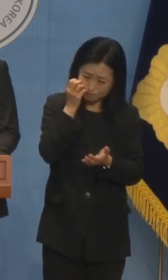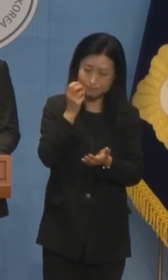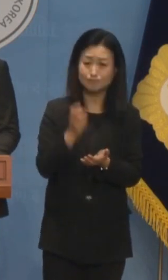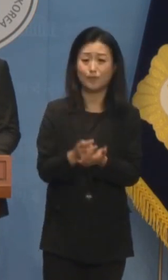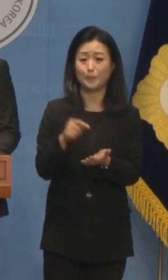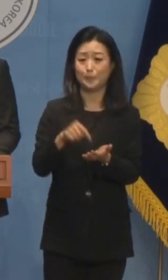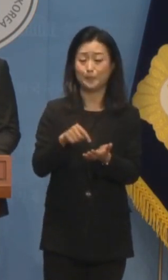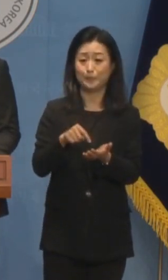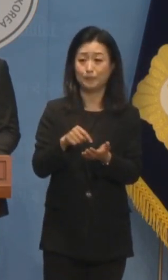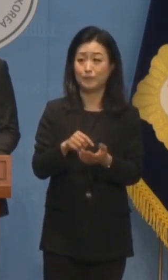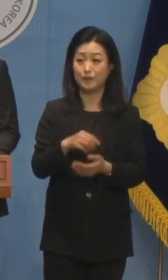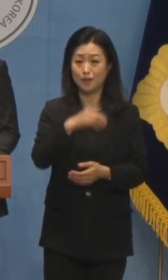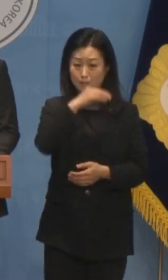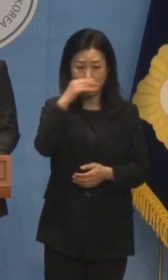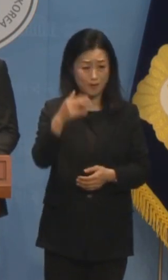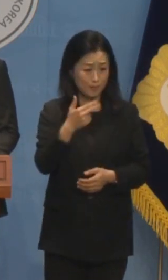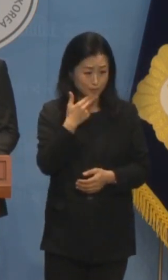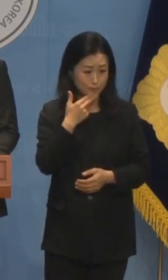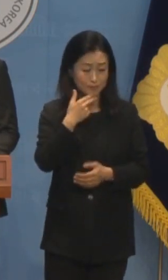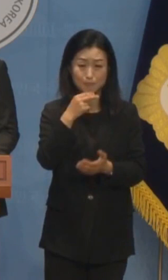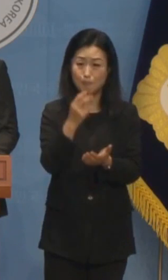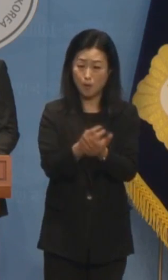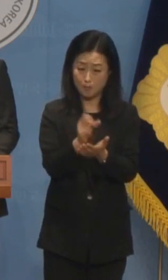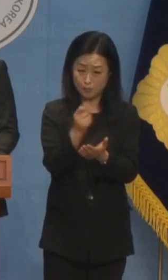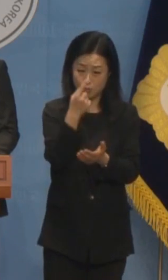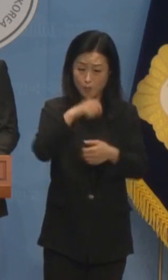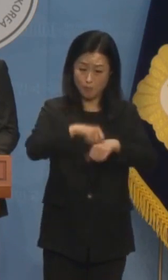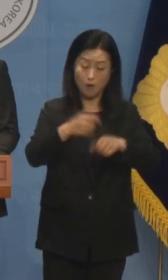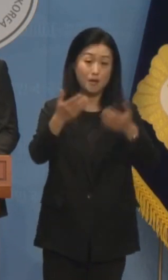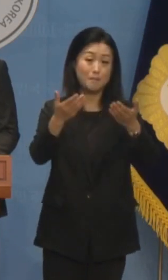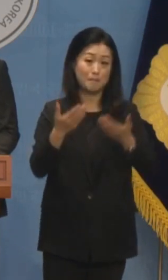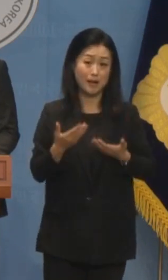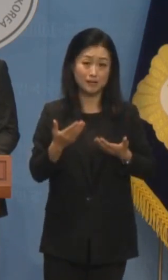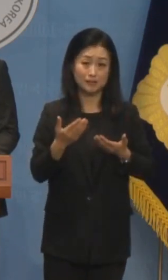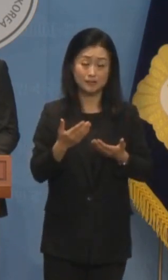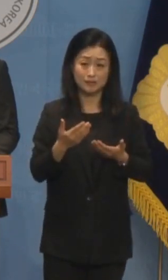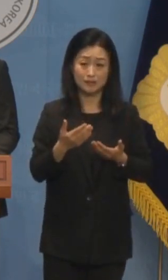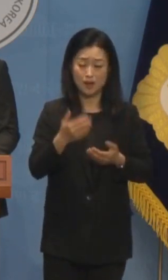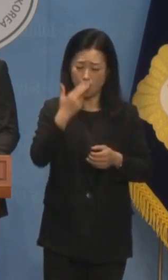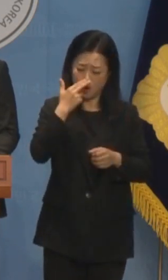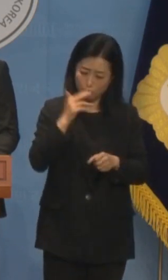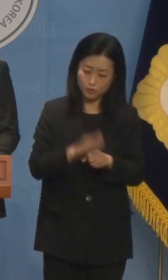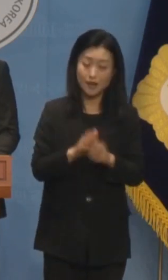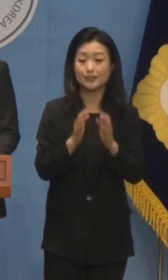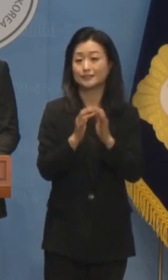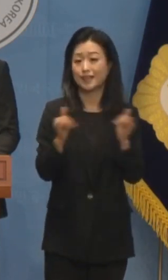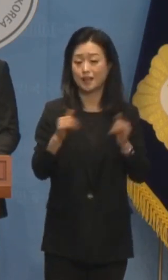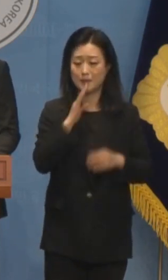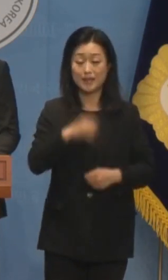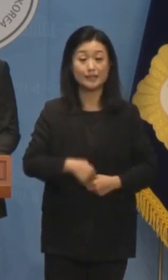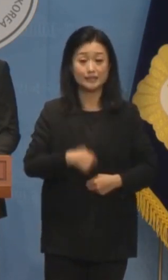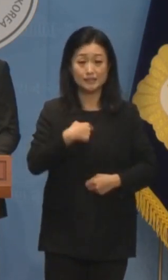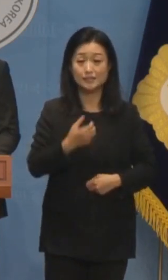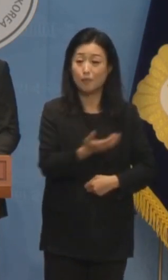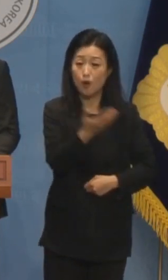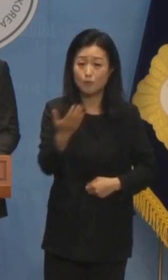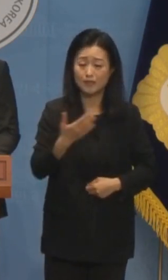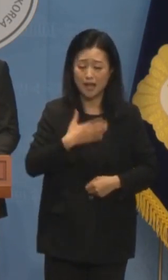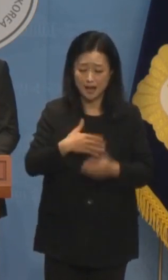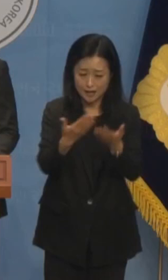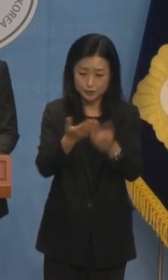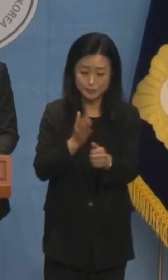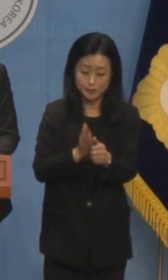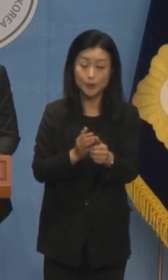때문입니다. 옳지 않은 법에 의해 처벌받은 무고한 사람의 진심을 알아주시길